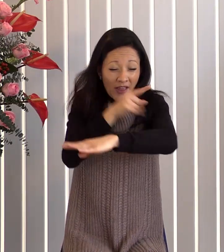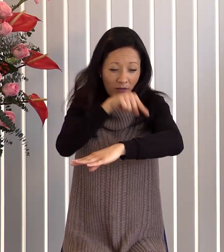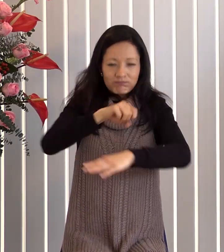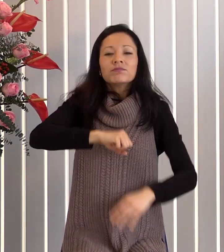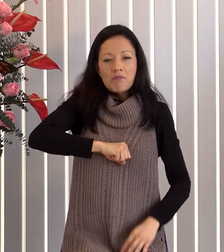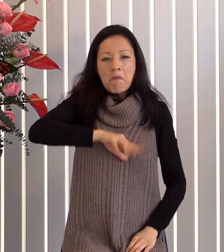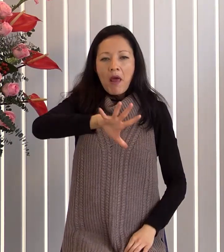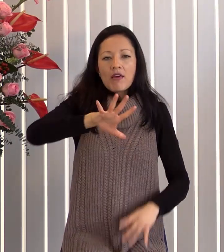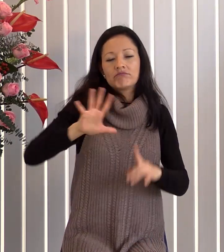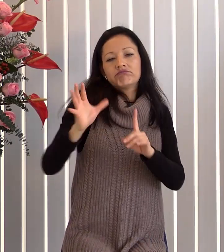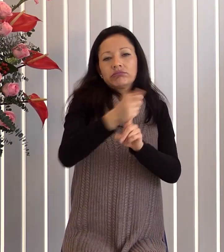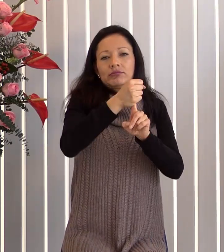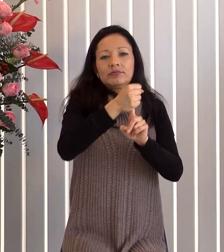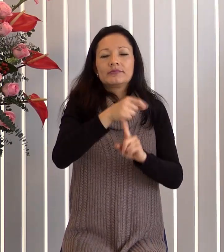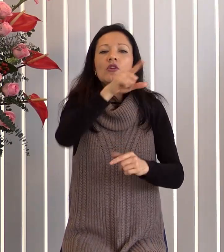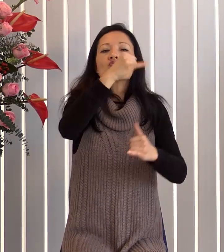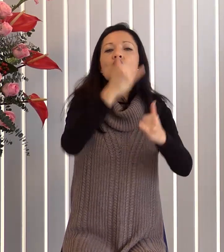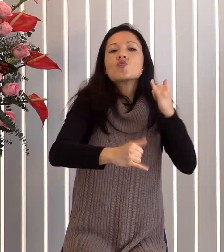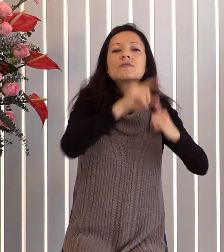Malaquías